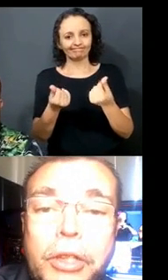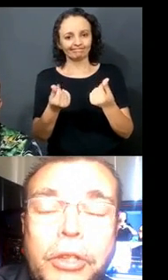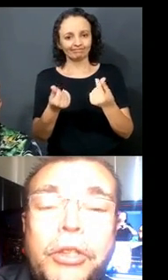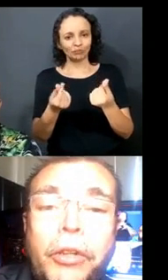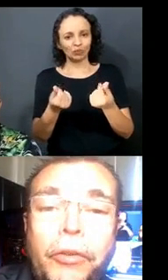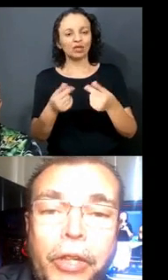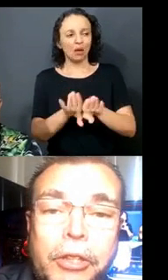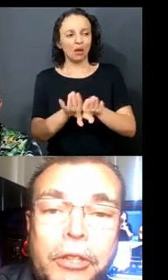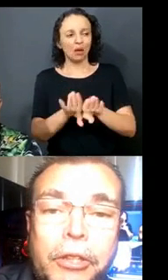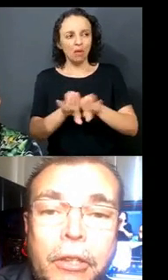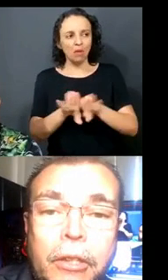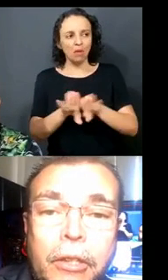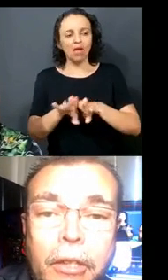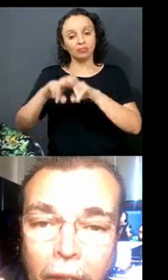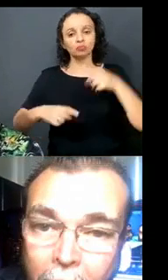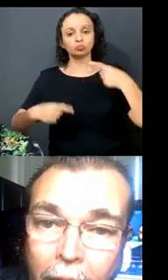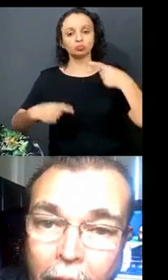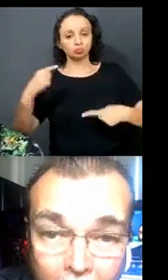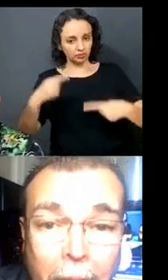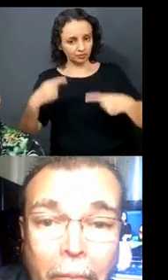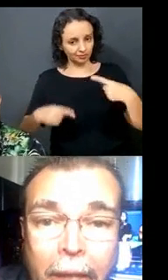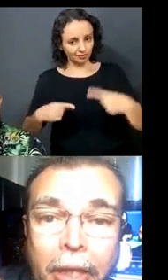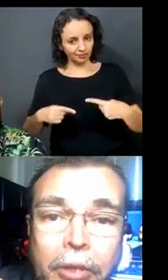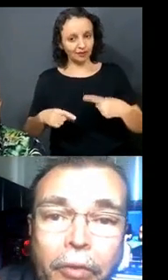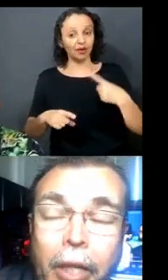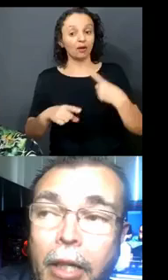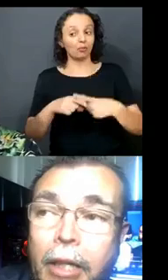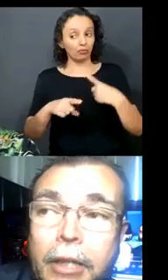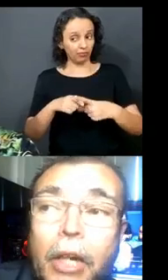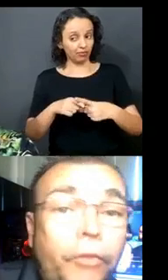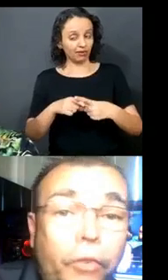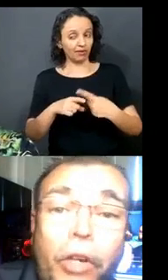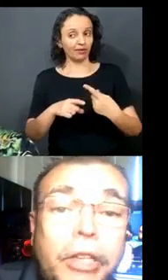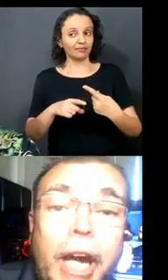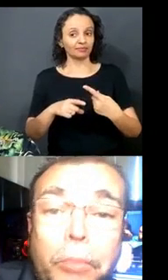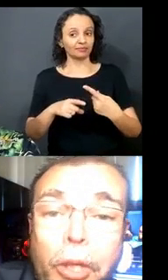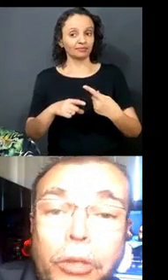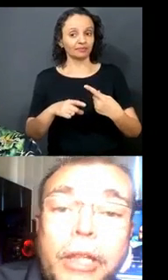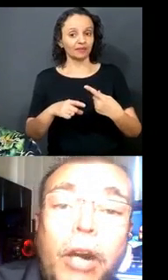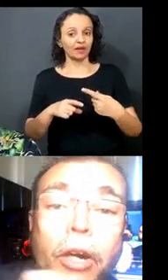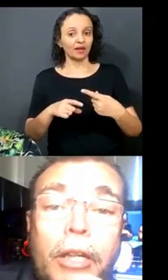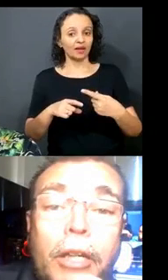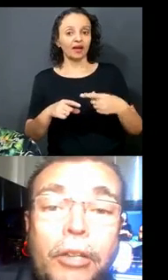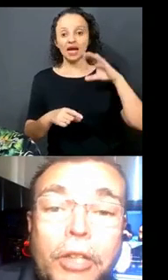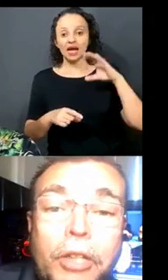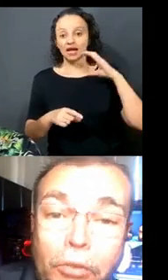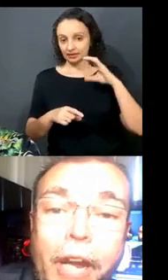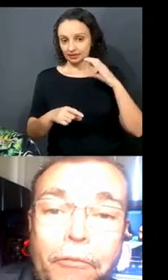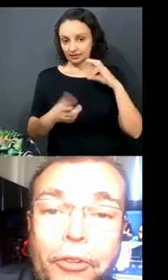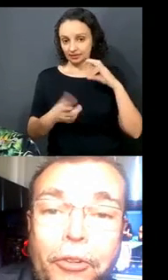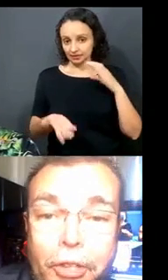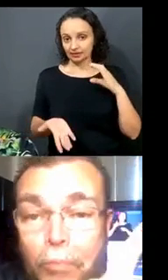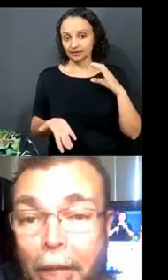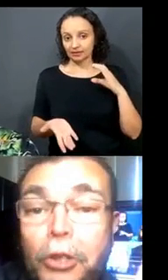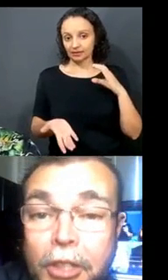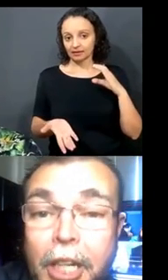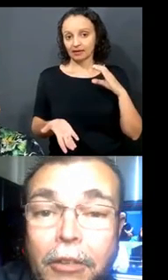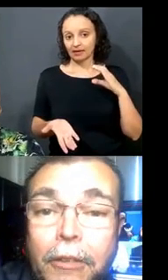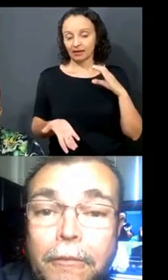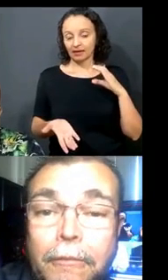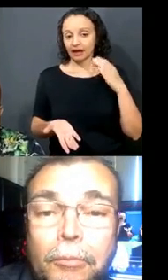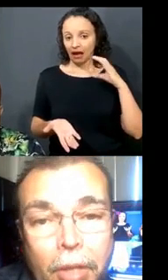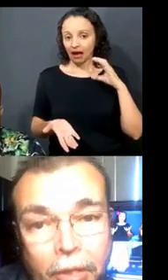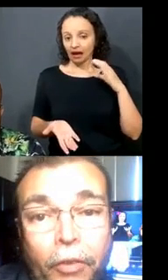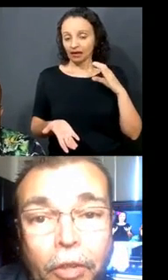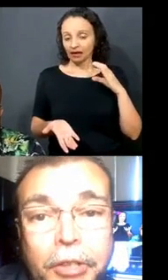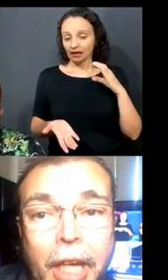por razões científicas. É a minha maneira de ver. Então, eu vou voltar, porque eu estou na onda. Eu tenho um chefe, eu tenho um pastor